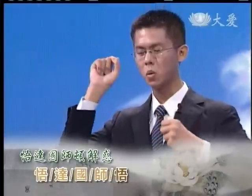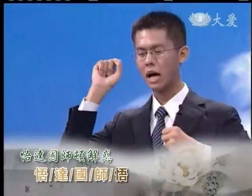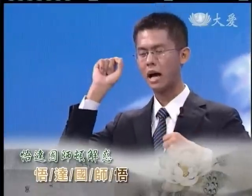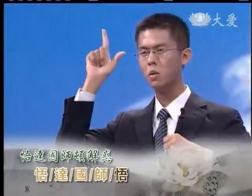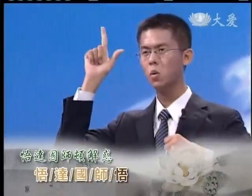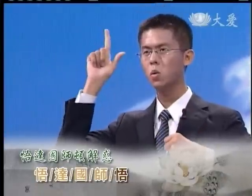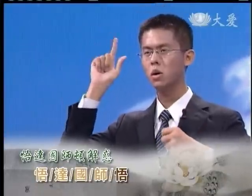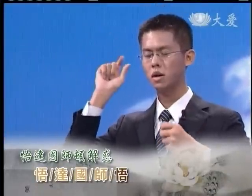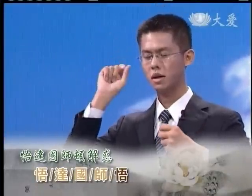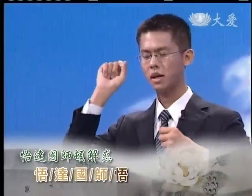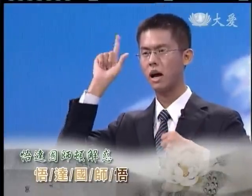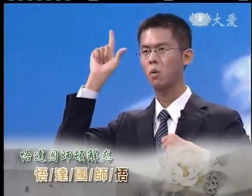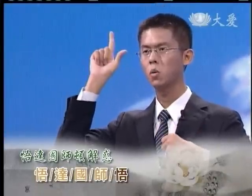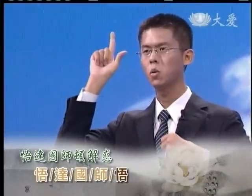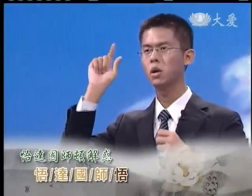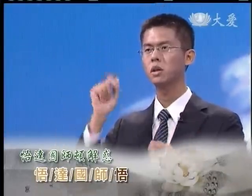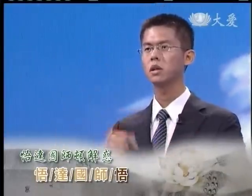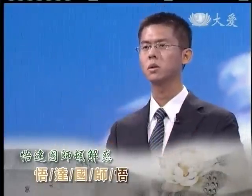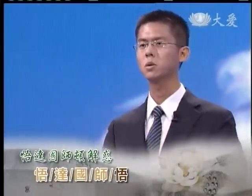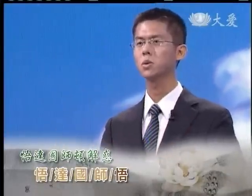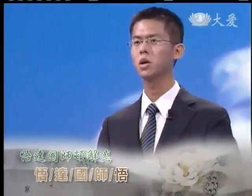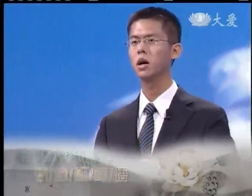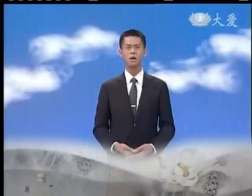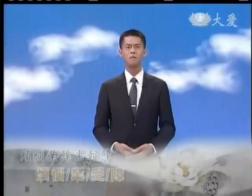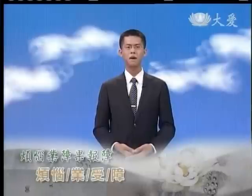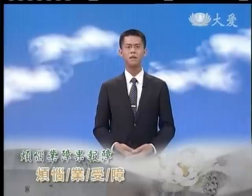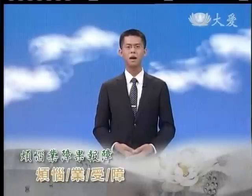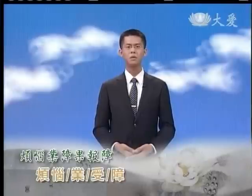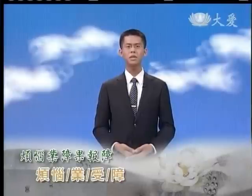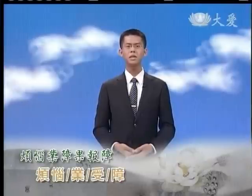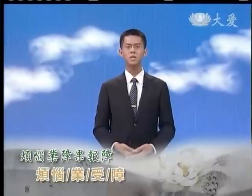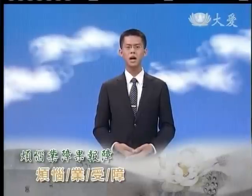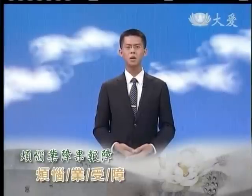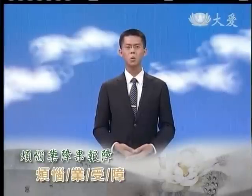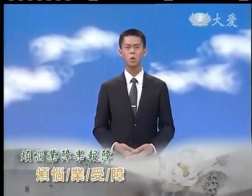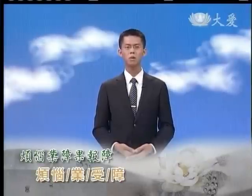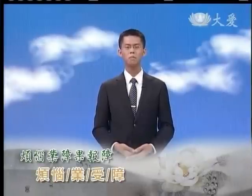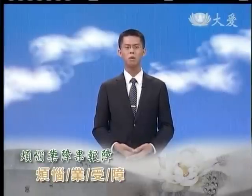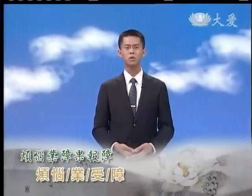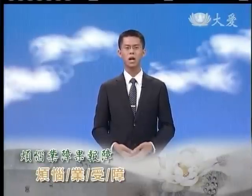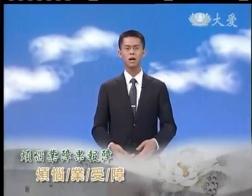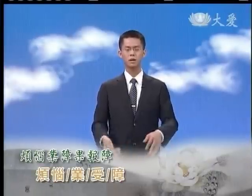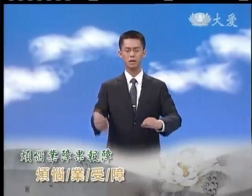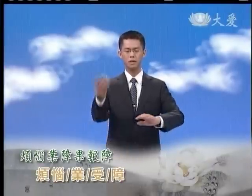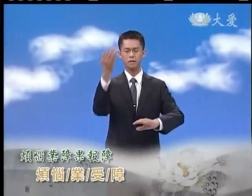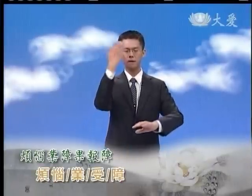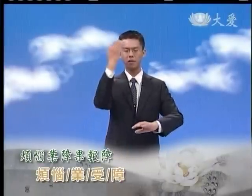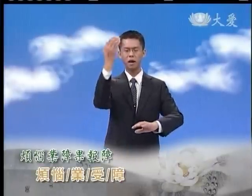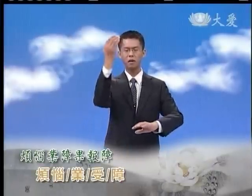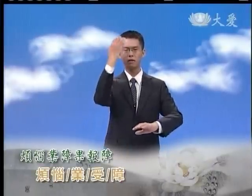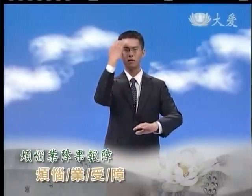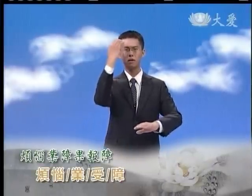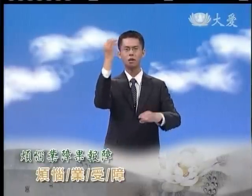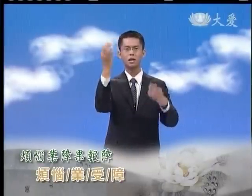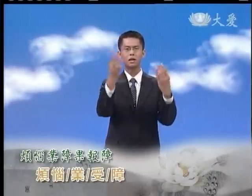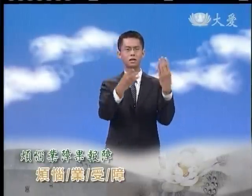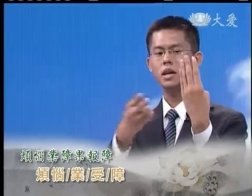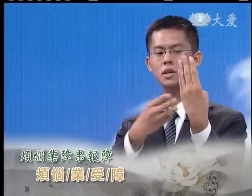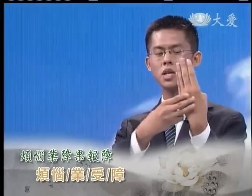悟，开悟了悟的动作。烦恼业障果报障，烦恼业